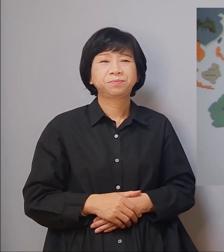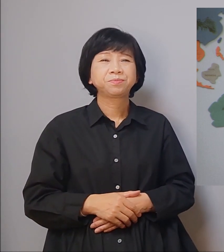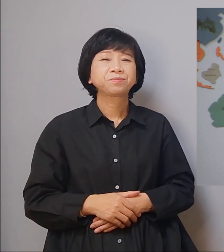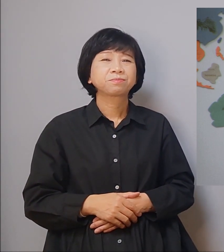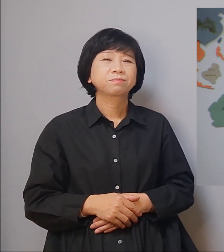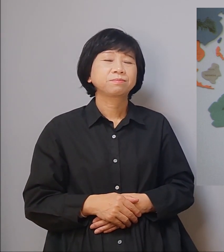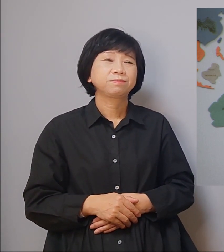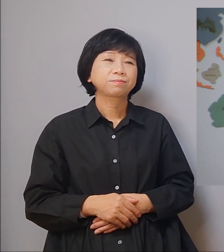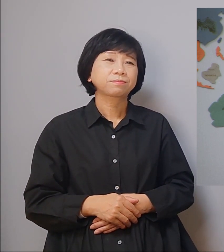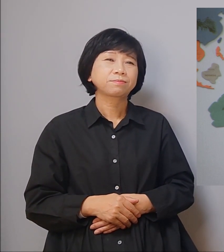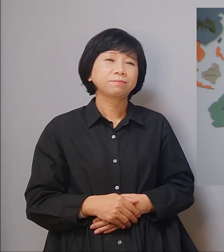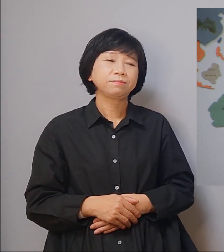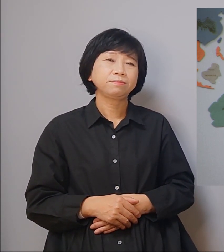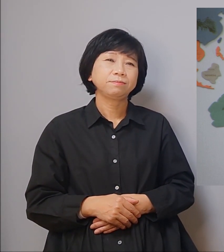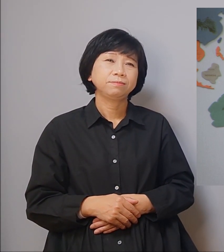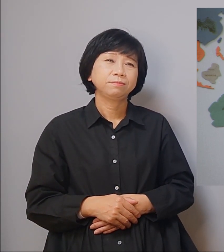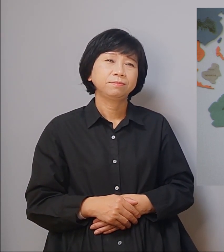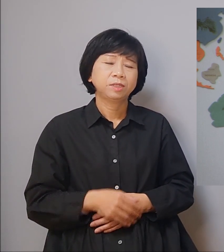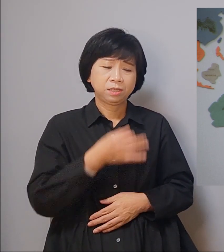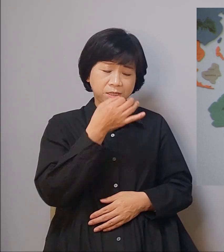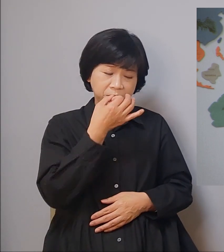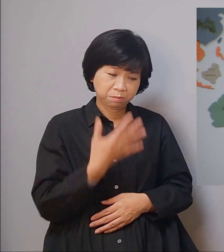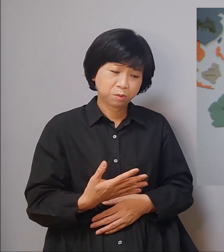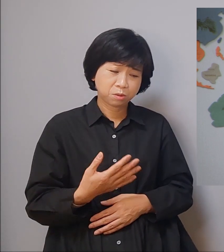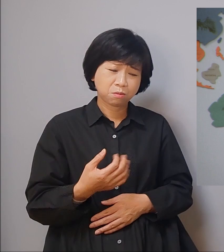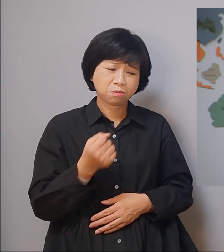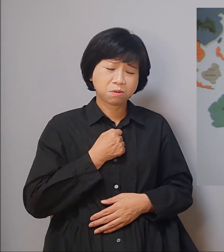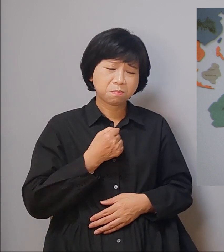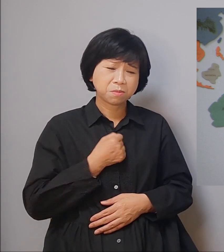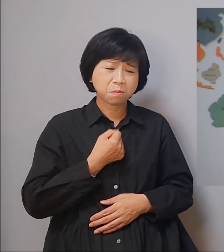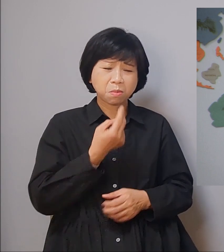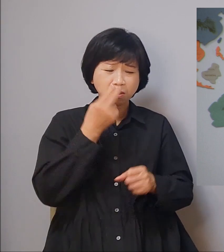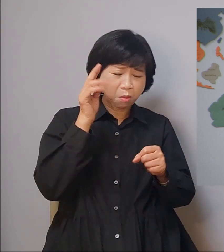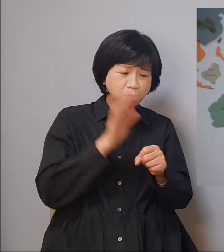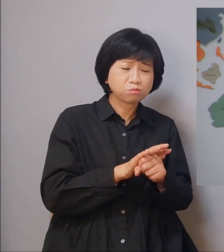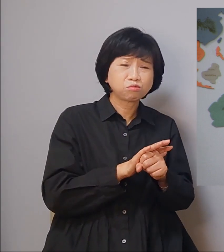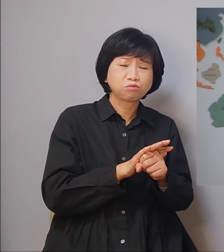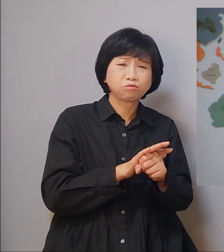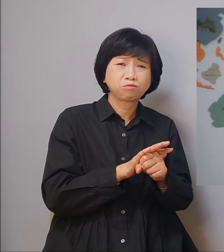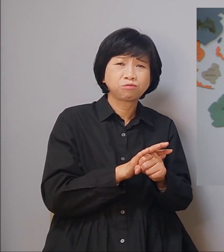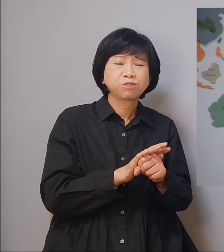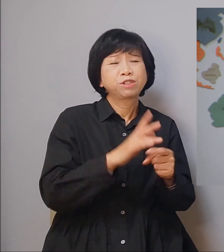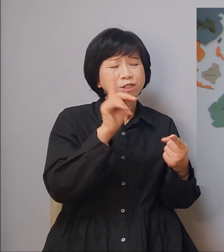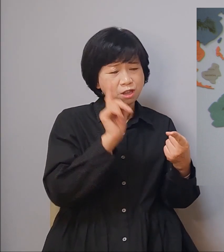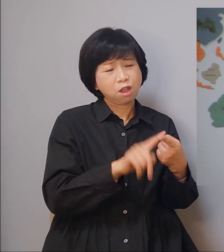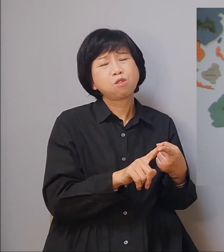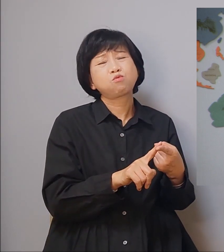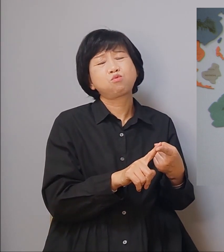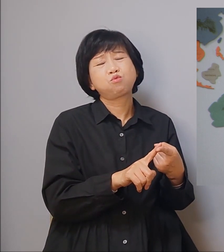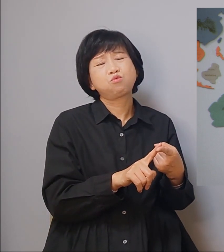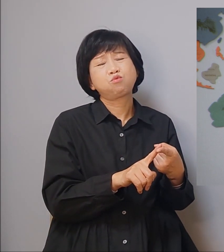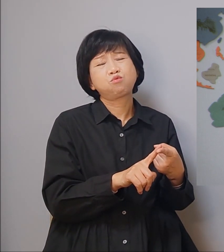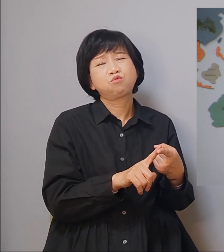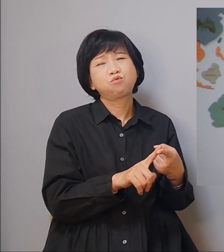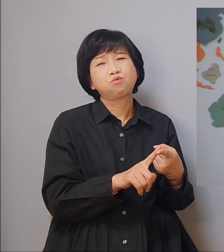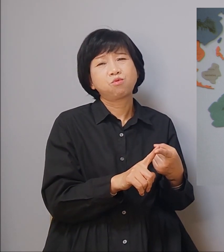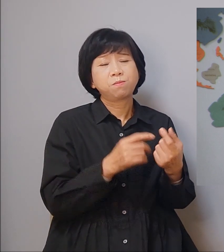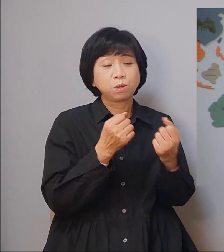때가 많습니다. 힘든데, 속상한데, 억울한데, 그래도 그 현장에서 하나님의 은혜가